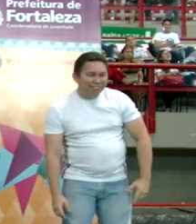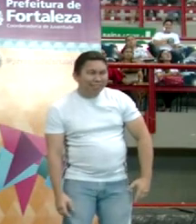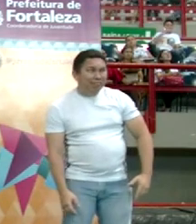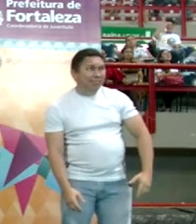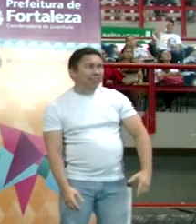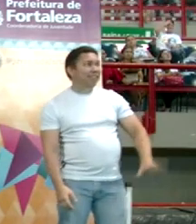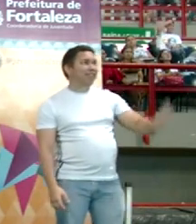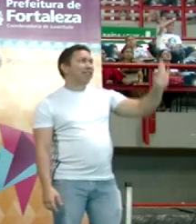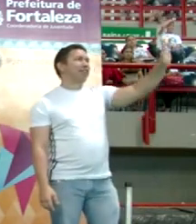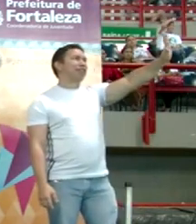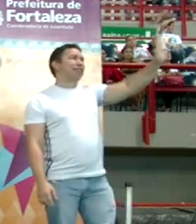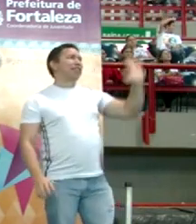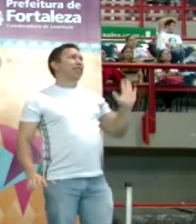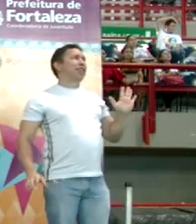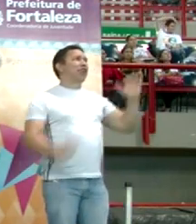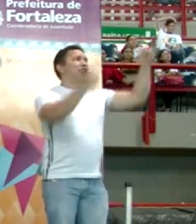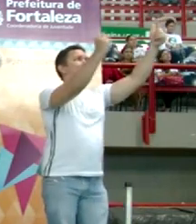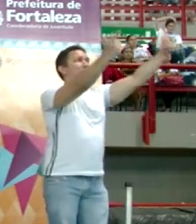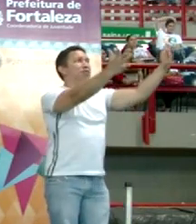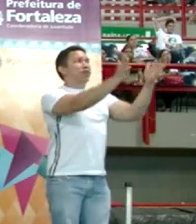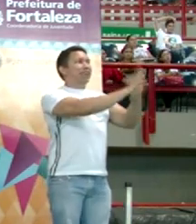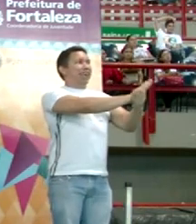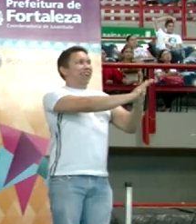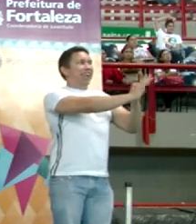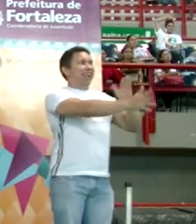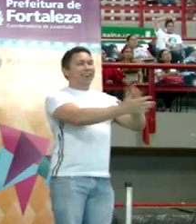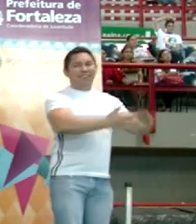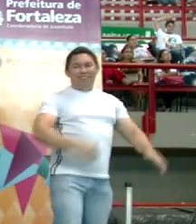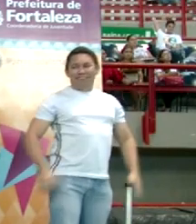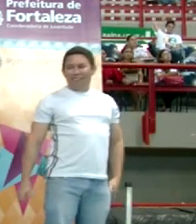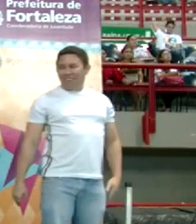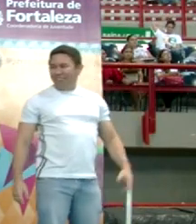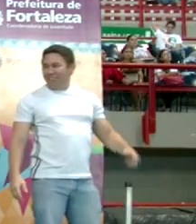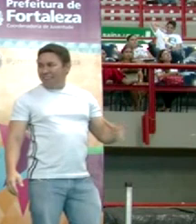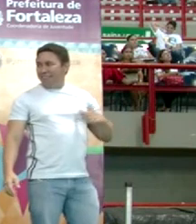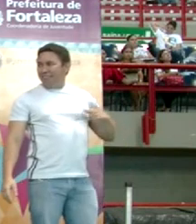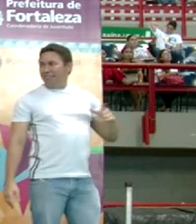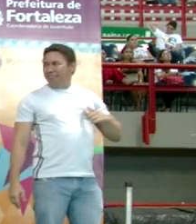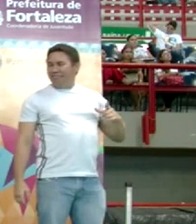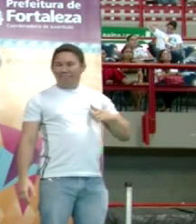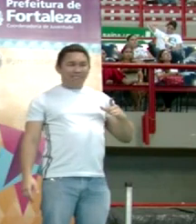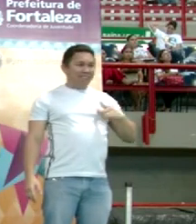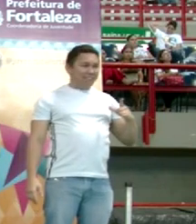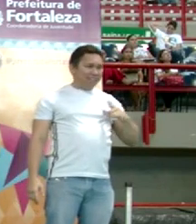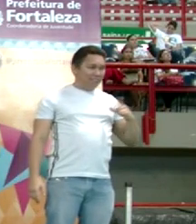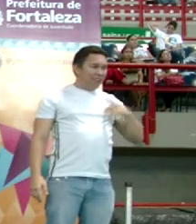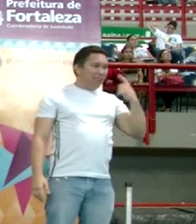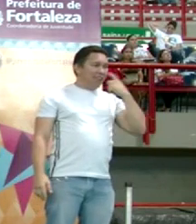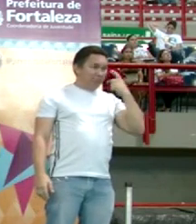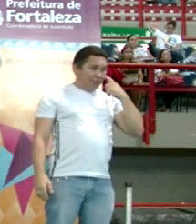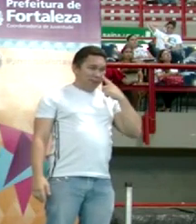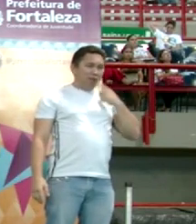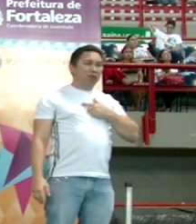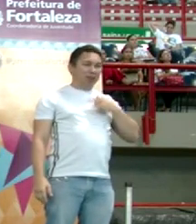Aí eu digo, minha filha, eu quis dizer o seguinte, se eu botar um coco na ladeira, o que é que tem? Rola ou não